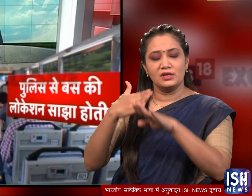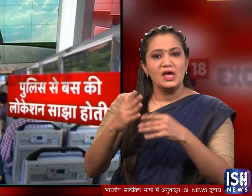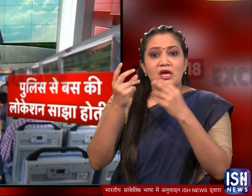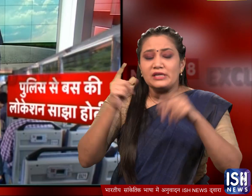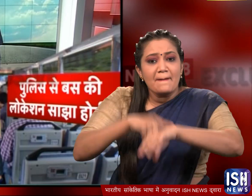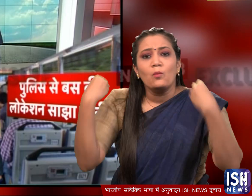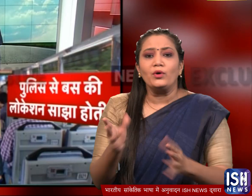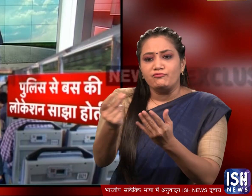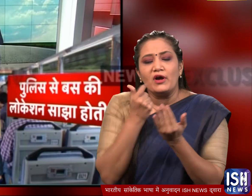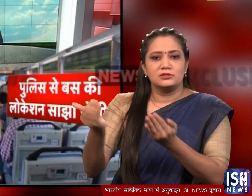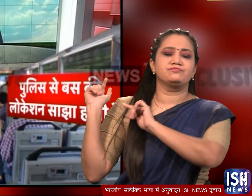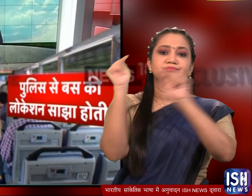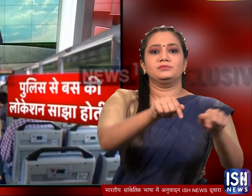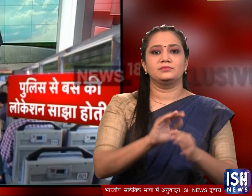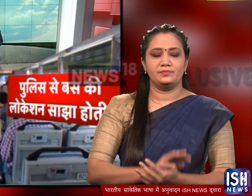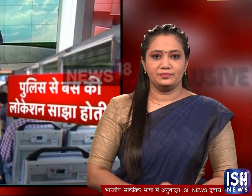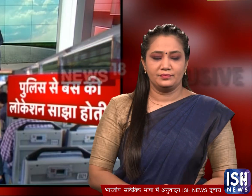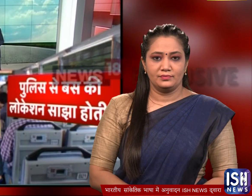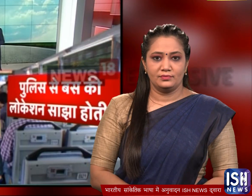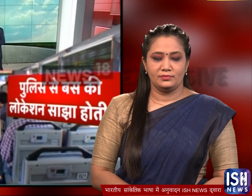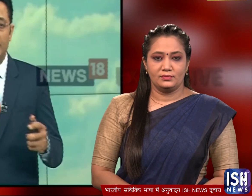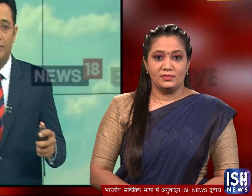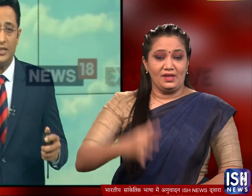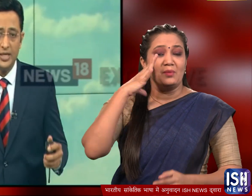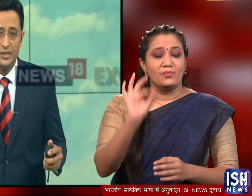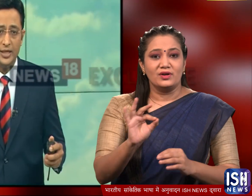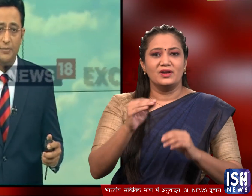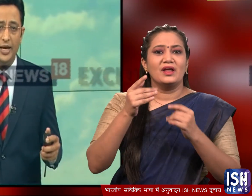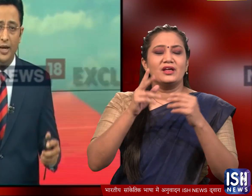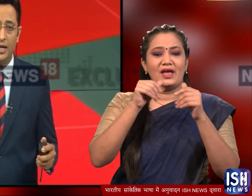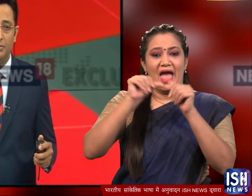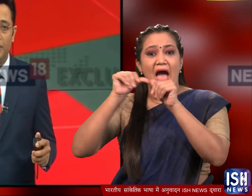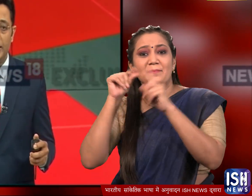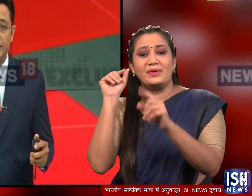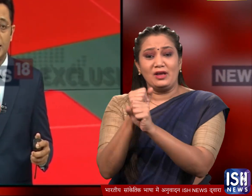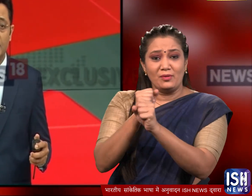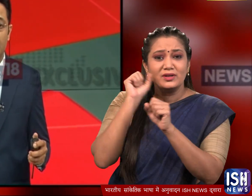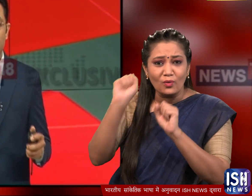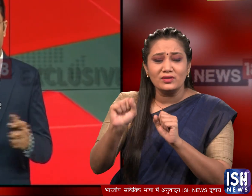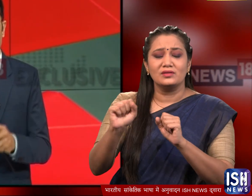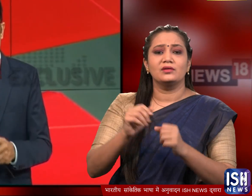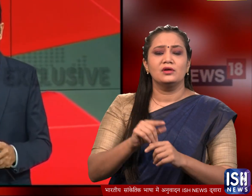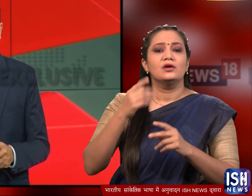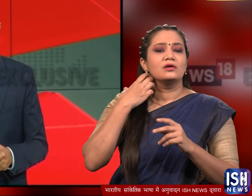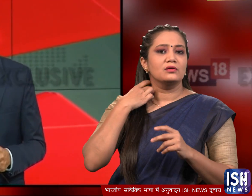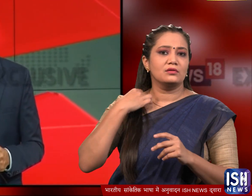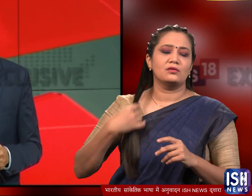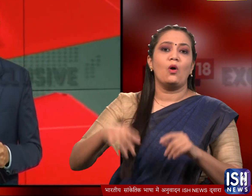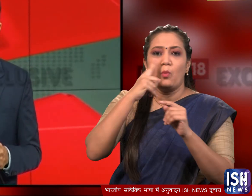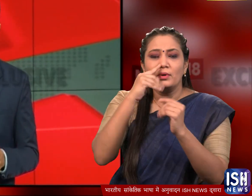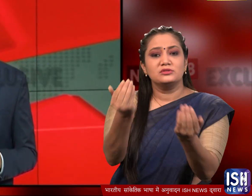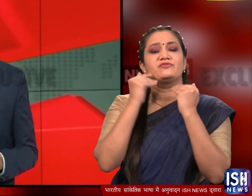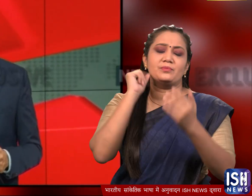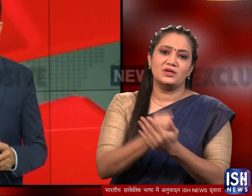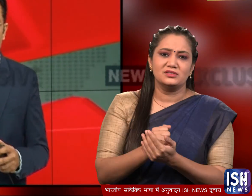जाएंगी, ताकि वो बिना वक्त गंवाए महिला तक पहुंच सके। सौभाग्य की एक बात यह कि दिल्ली में आम आदमी पार्टी की सरकार का सबसे बड़ा एजेंडा महिलाओं की